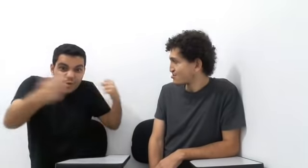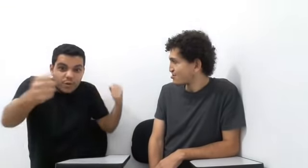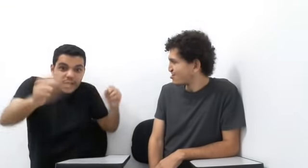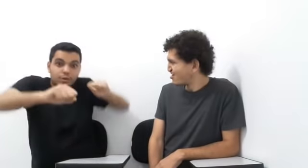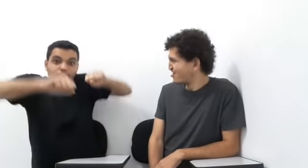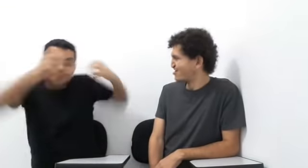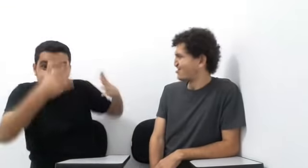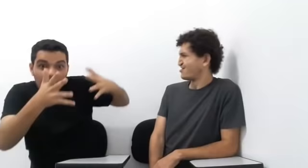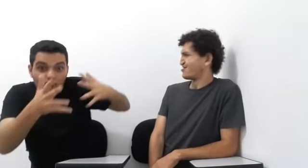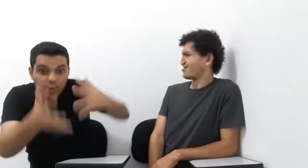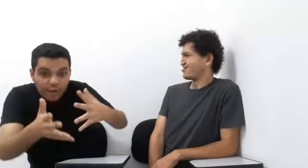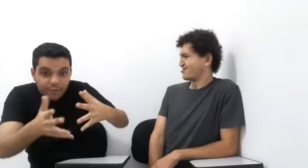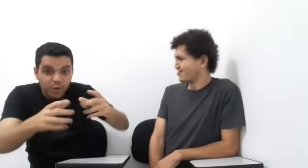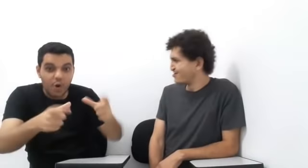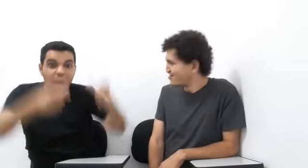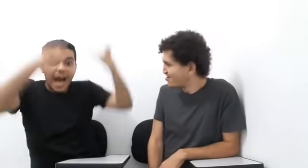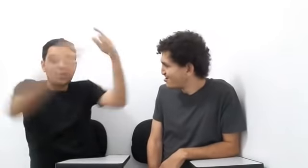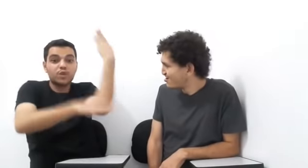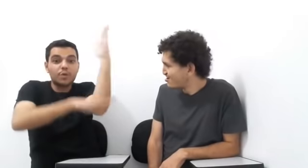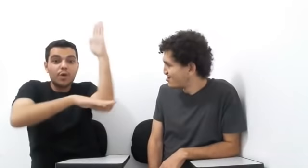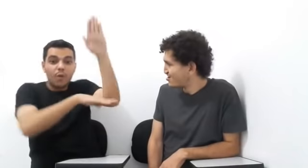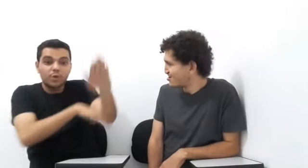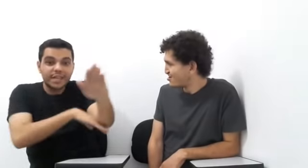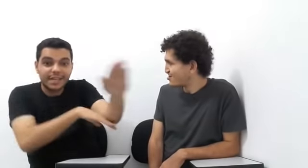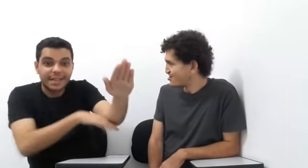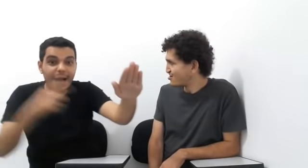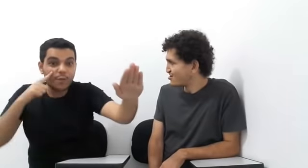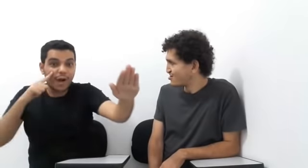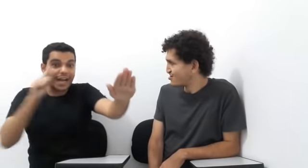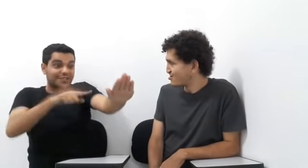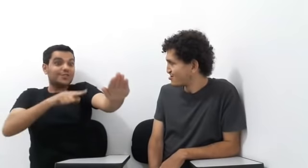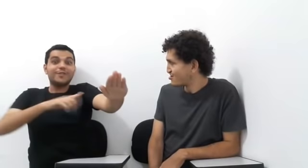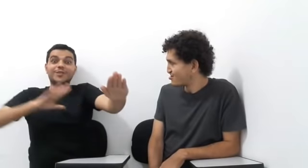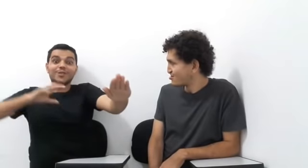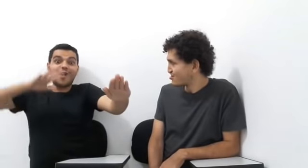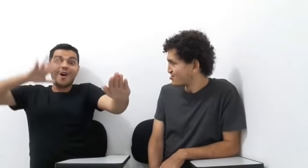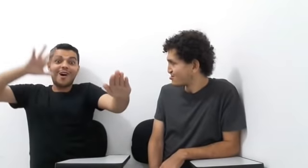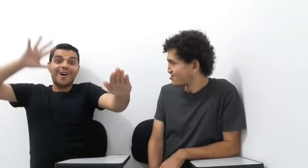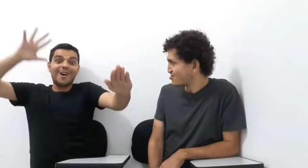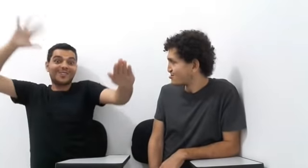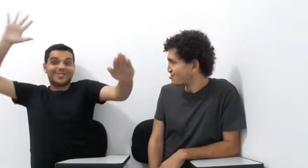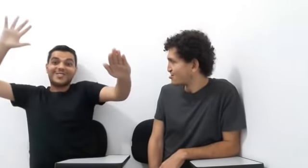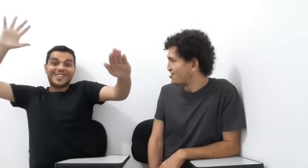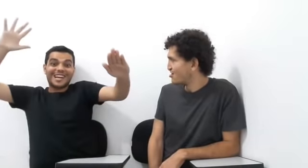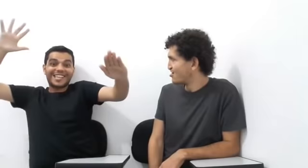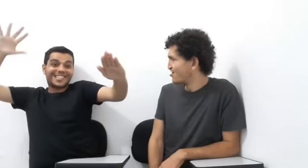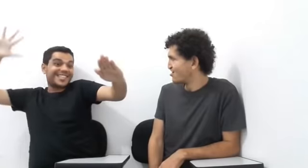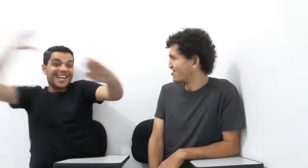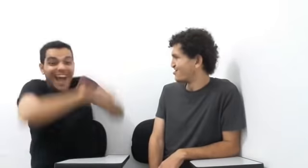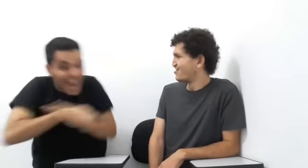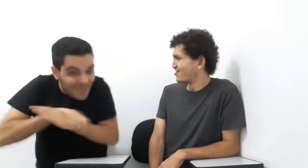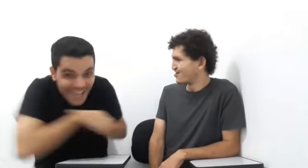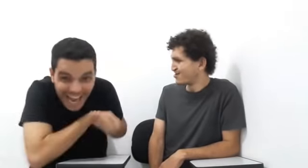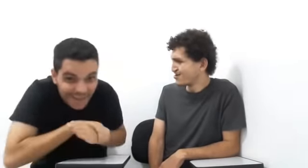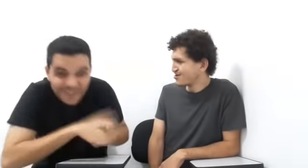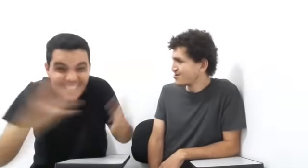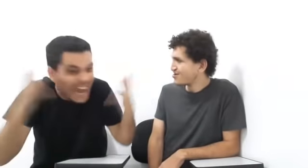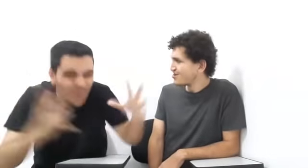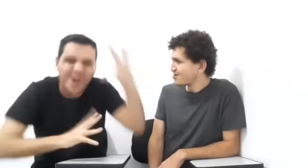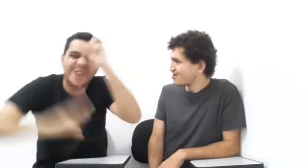grande, quando afundou, aí só sobrou uma única tábua, aí a gente veio e falou assim, tudo clareia assim. Aí eu agarrei e falei assim, agora eu vou